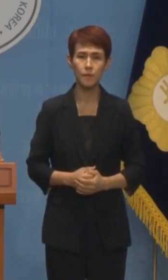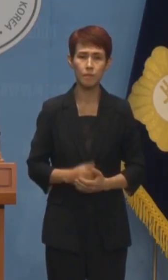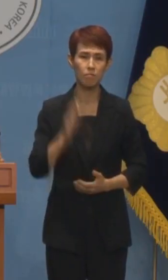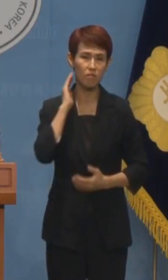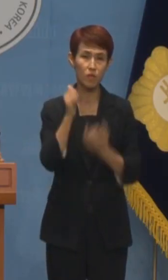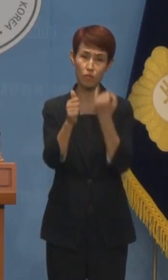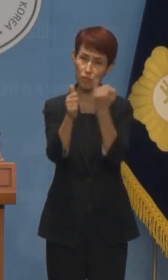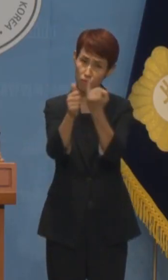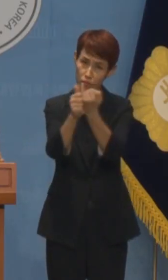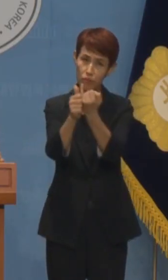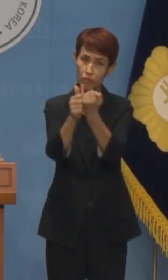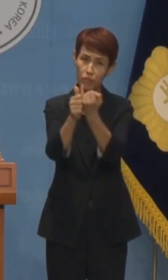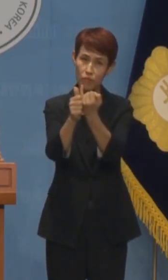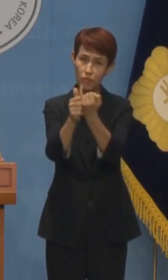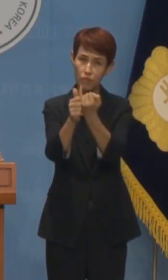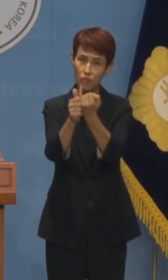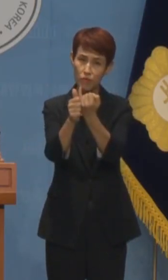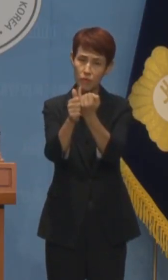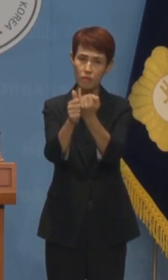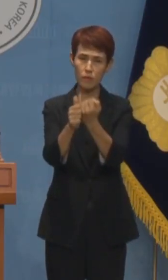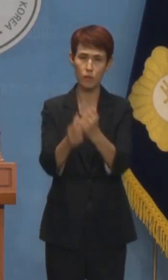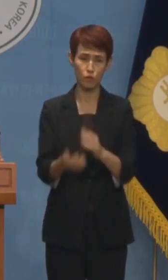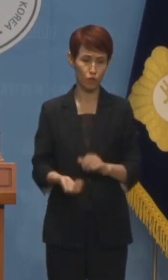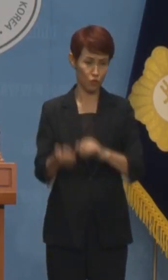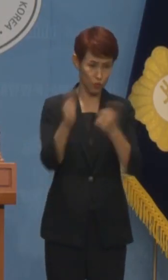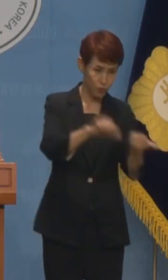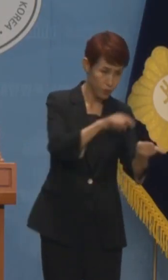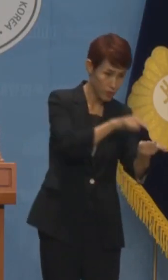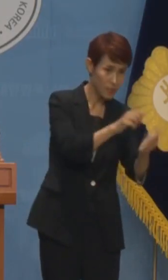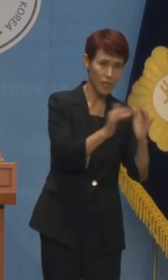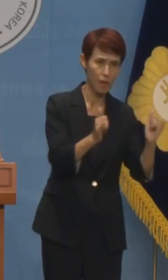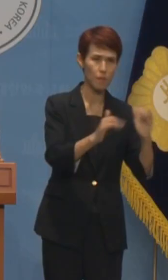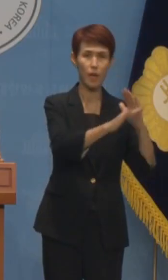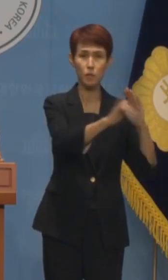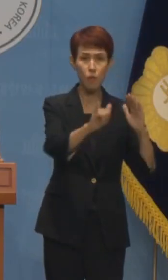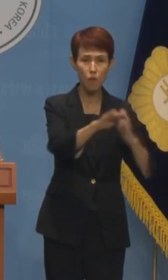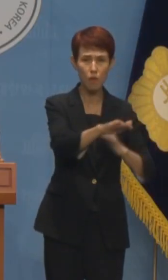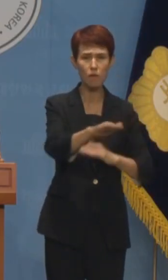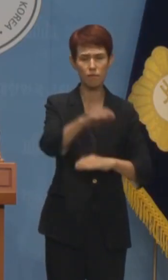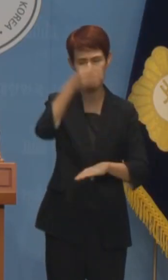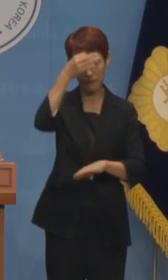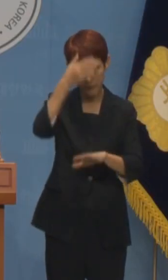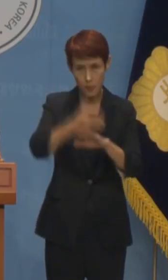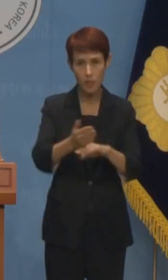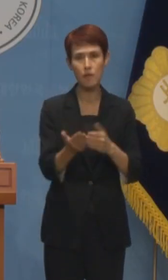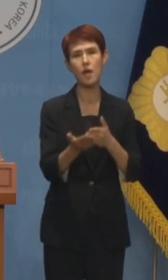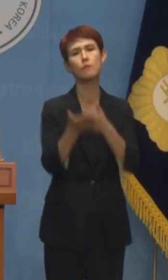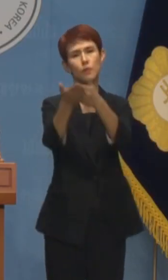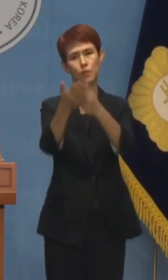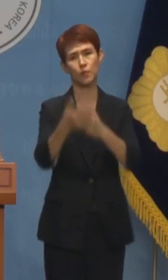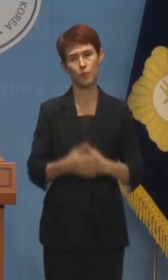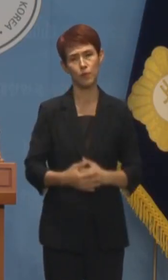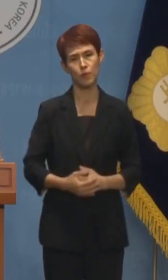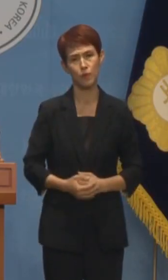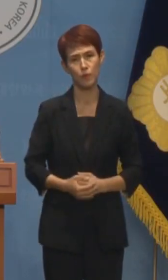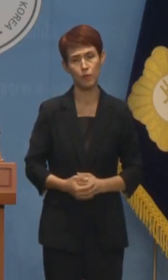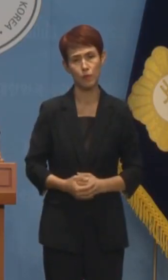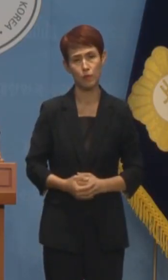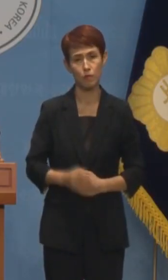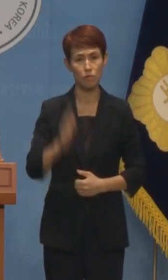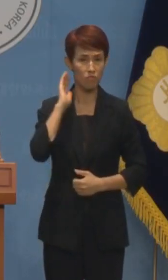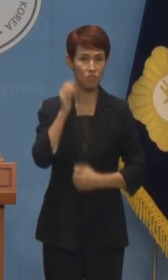김건희, 윤석열 부부는 고인과 그 유가족 앞에 석고대죄하십시오.